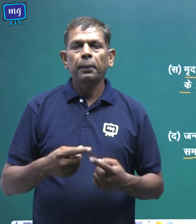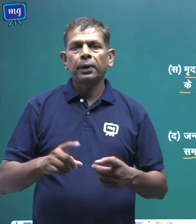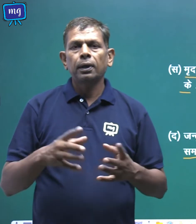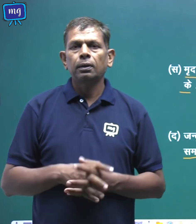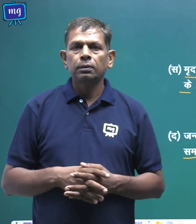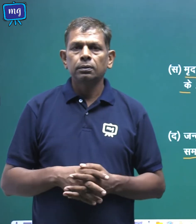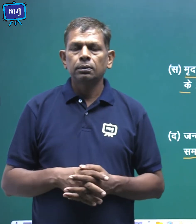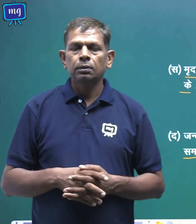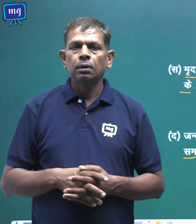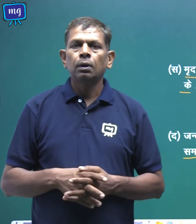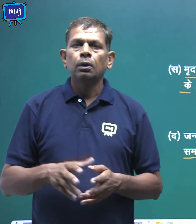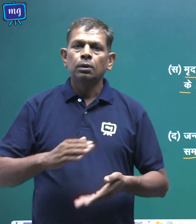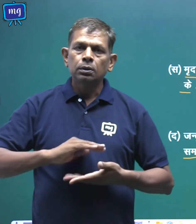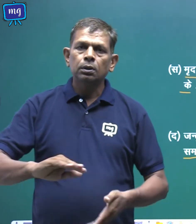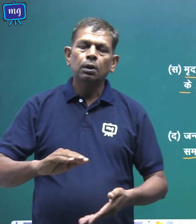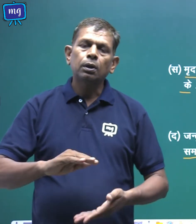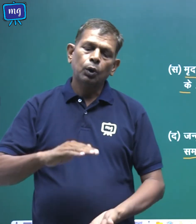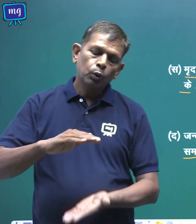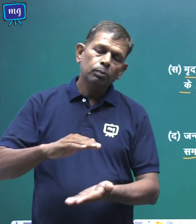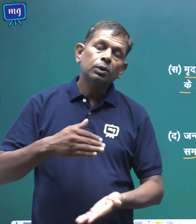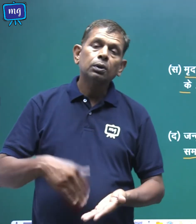लेकिन संतान की उत्पत्ति तो